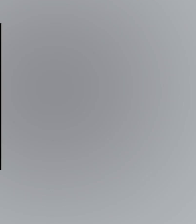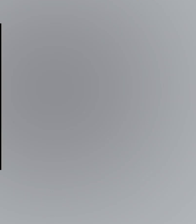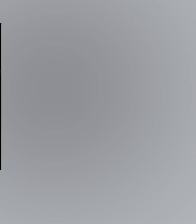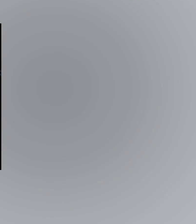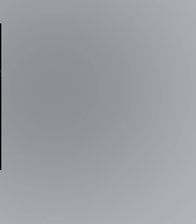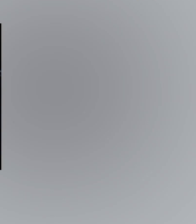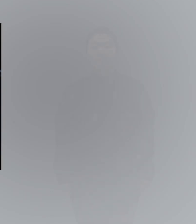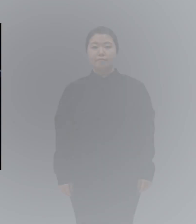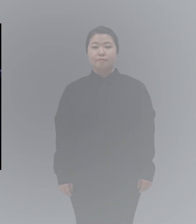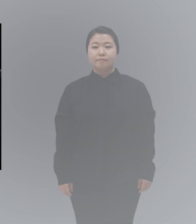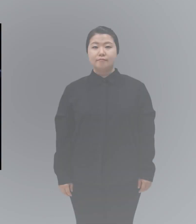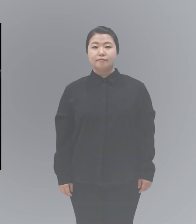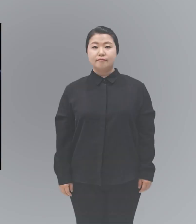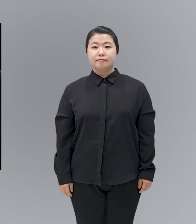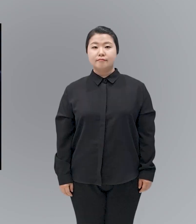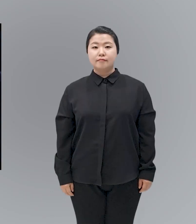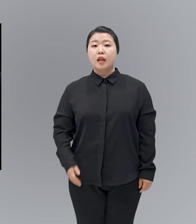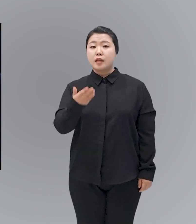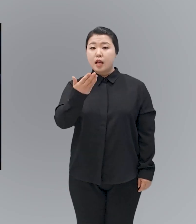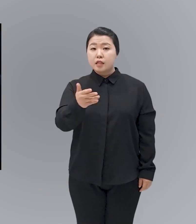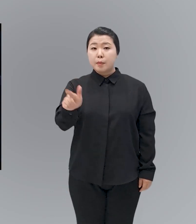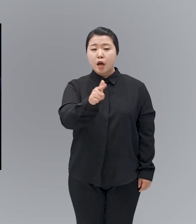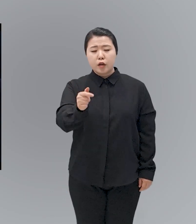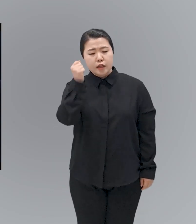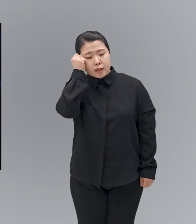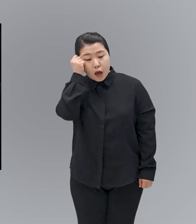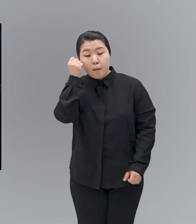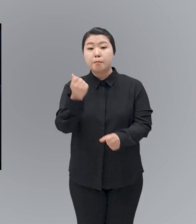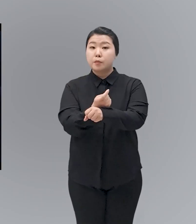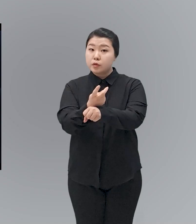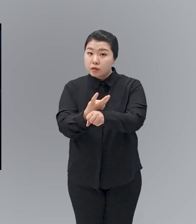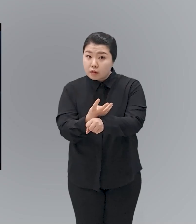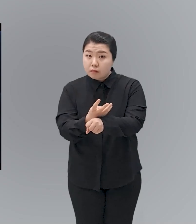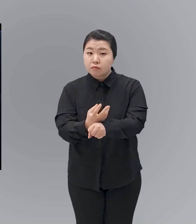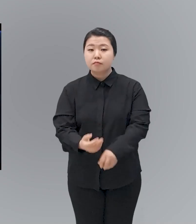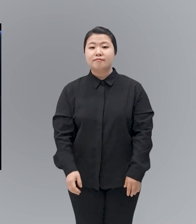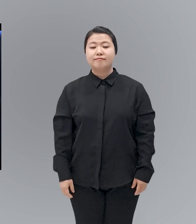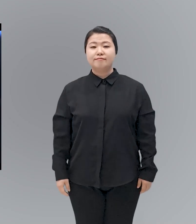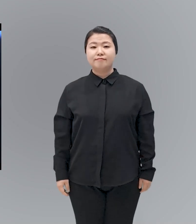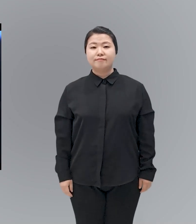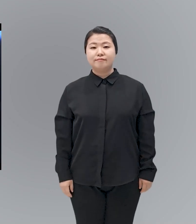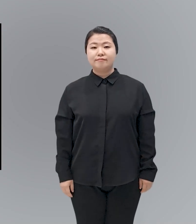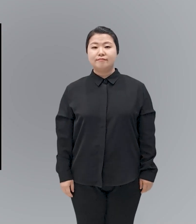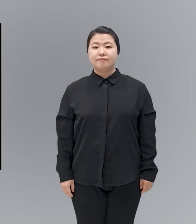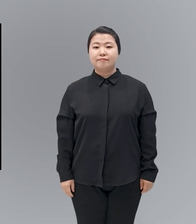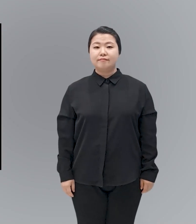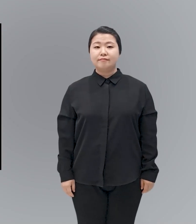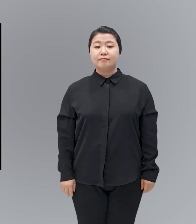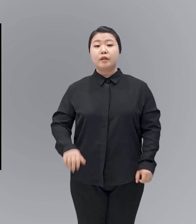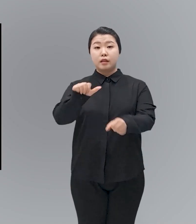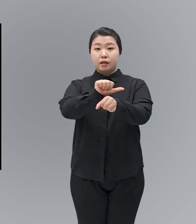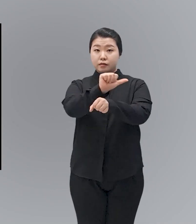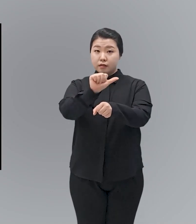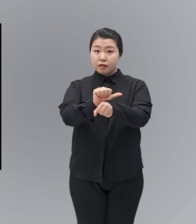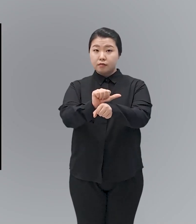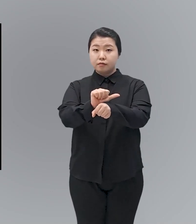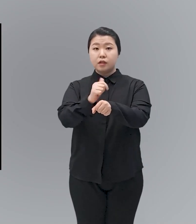베르베르는 독자의 질문에 답하듯 소설가의 일상을 보여준다. 잡지 르피가로. 물질 세계와 비물질